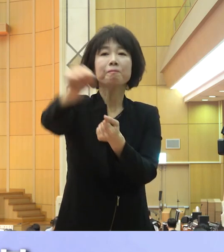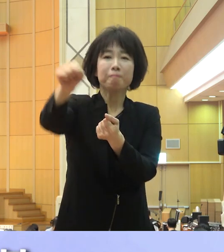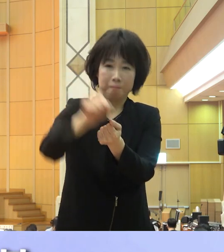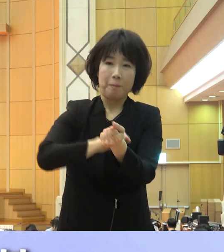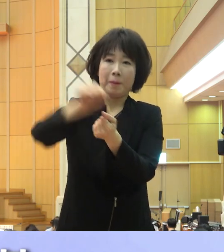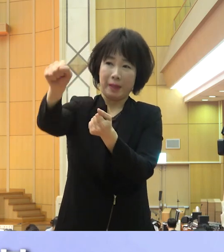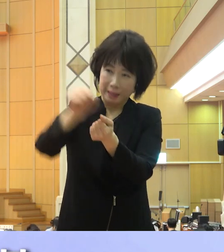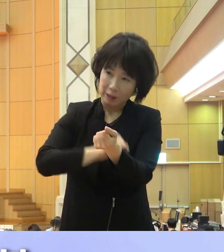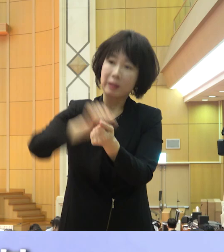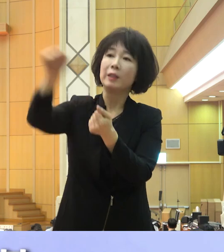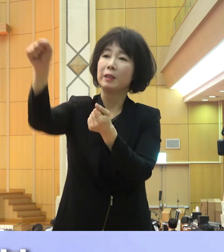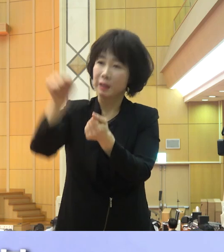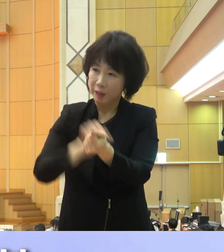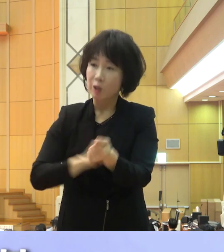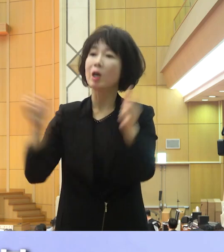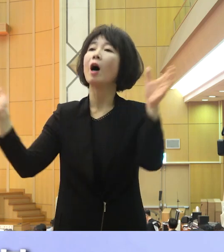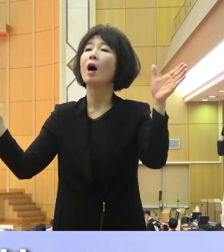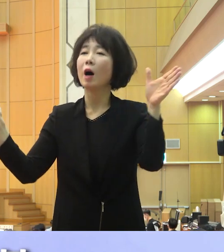다시